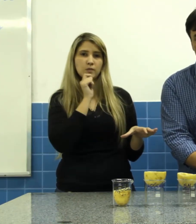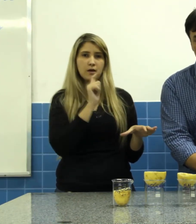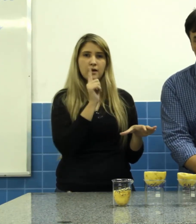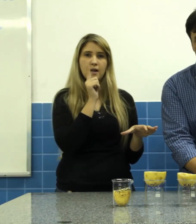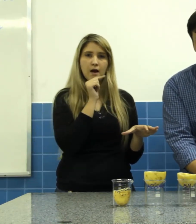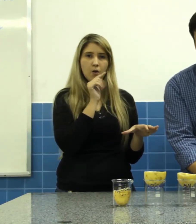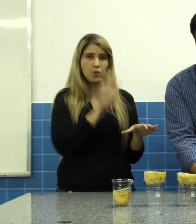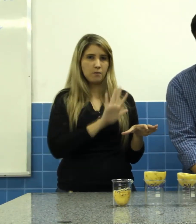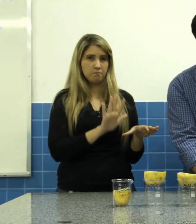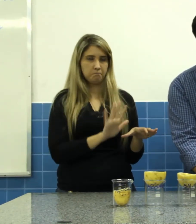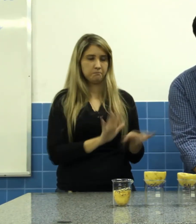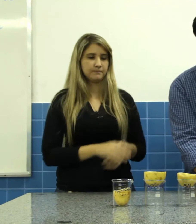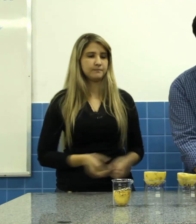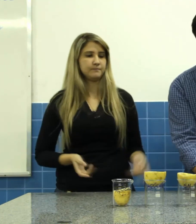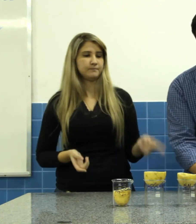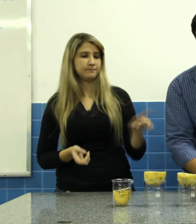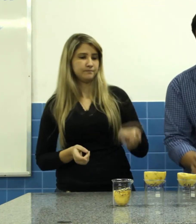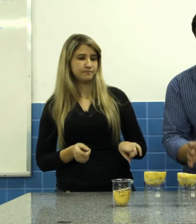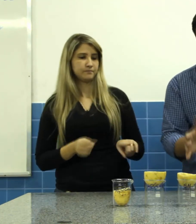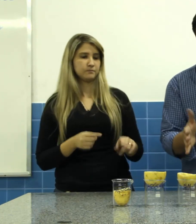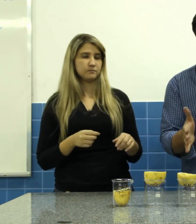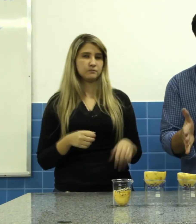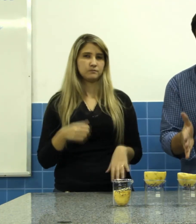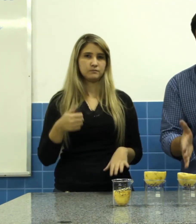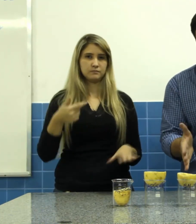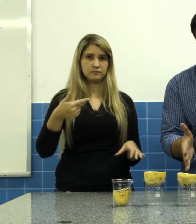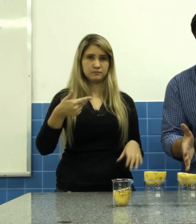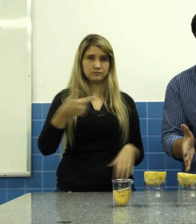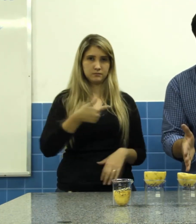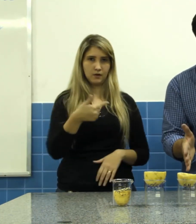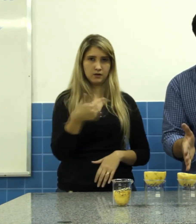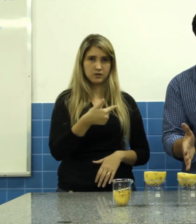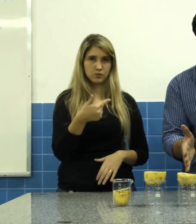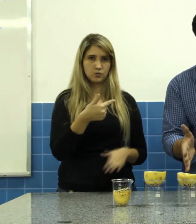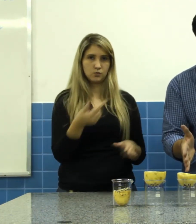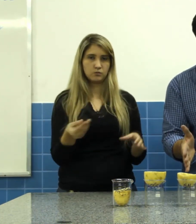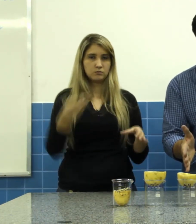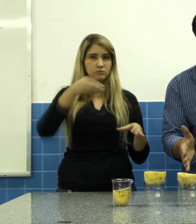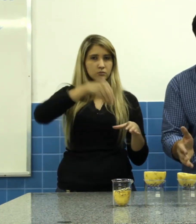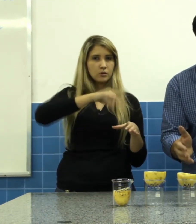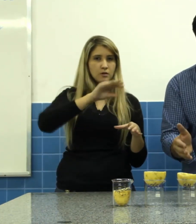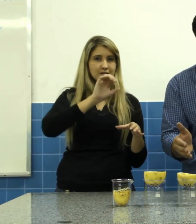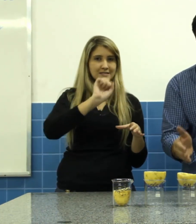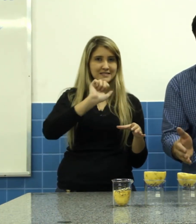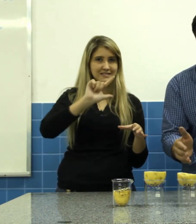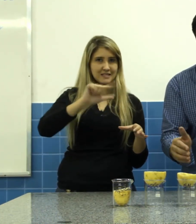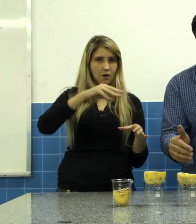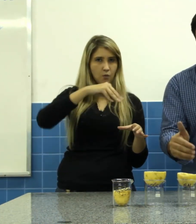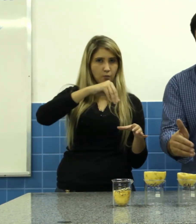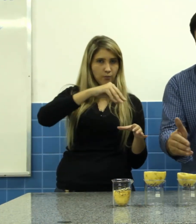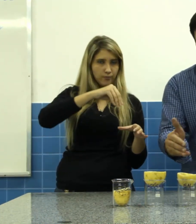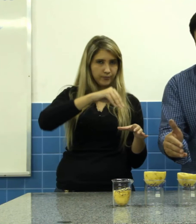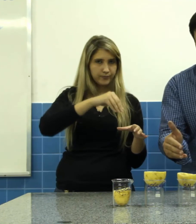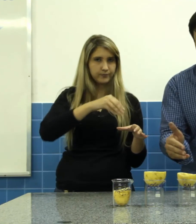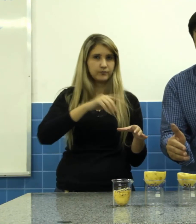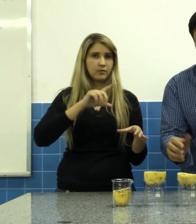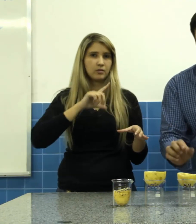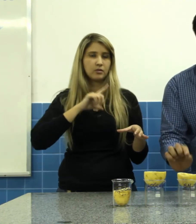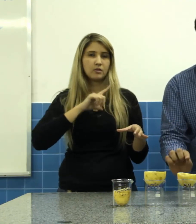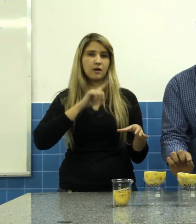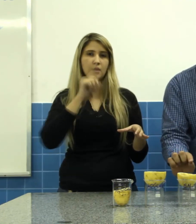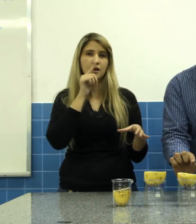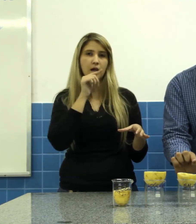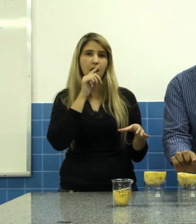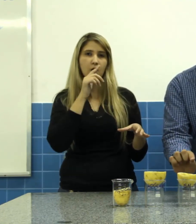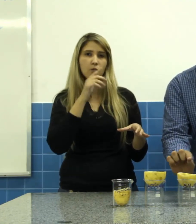água. Agora, na situação onde foi adicionado sal, há a presença de